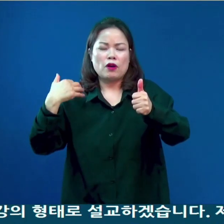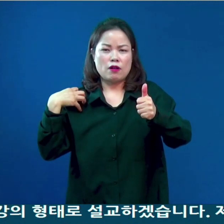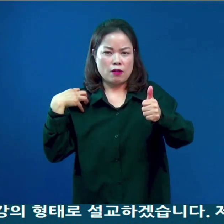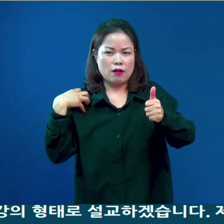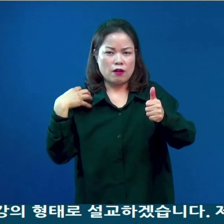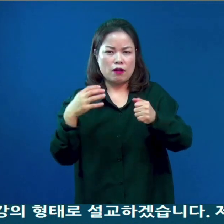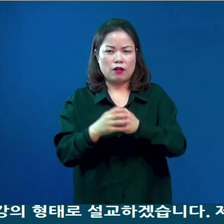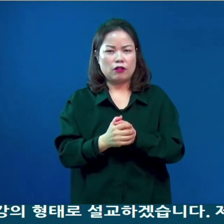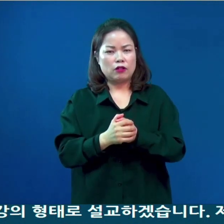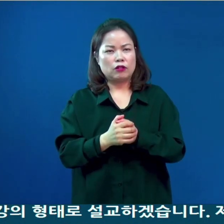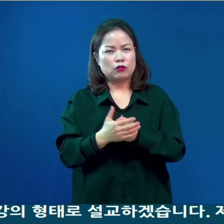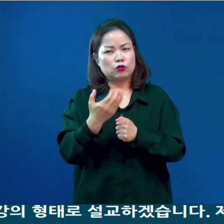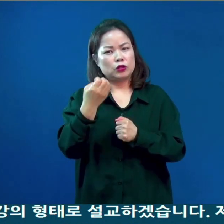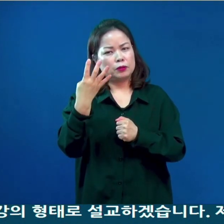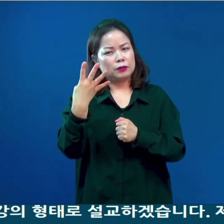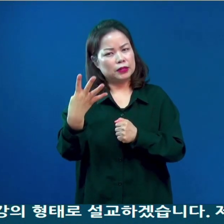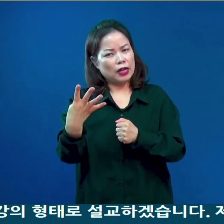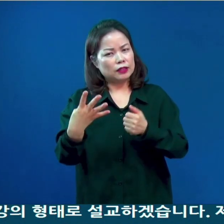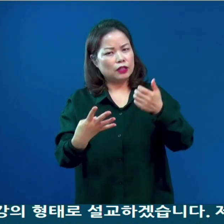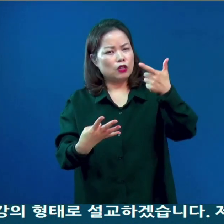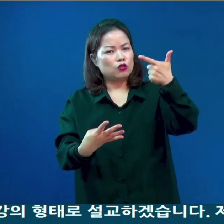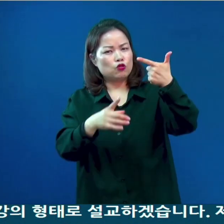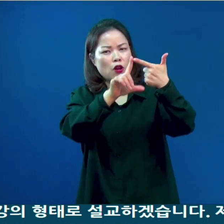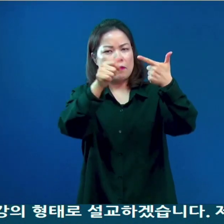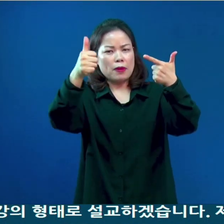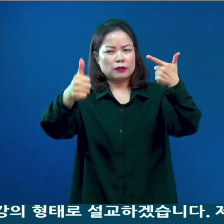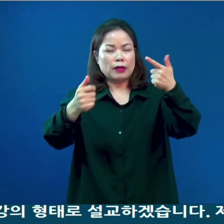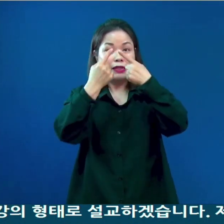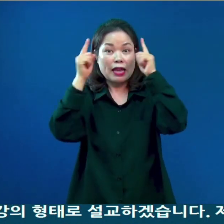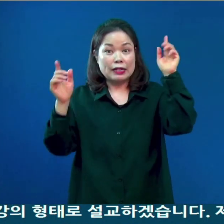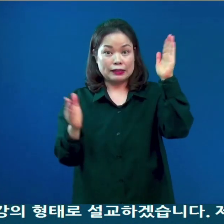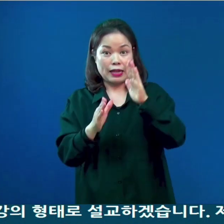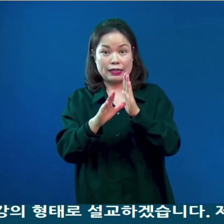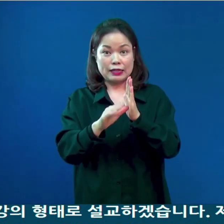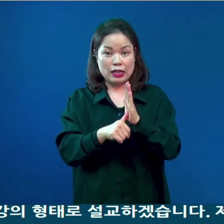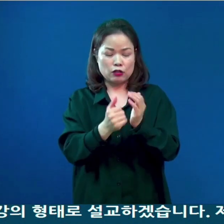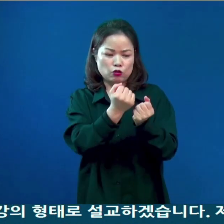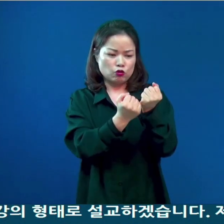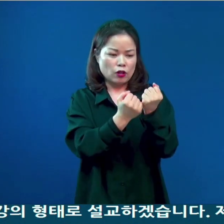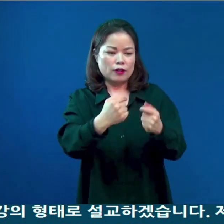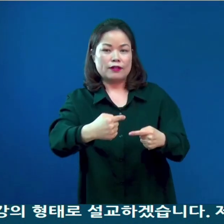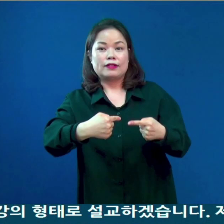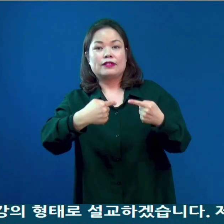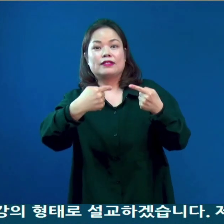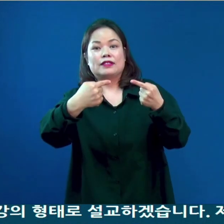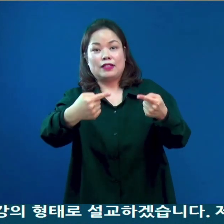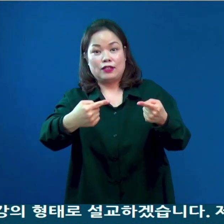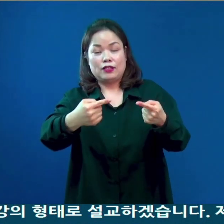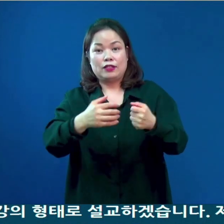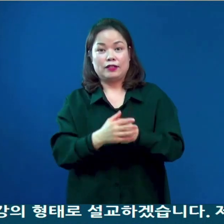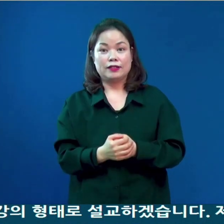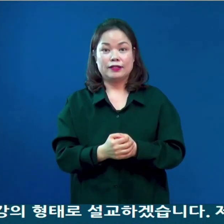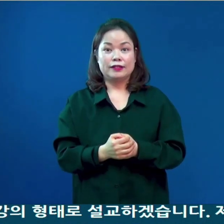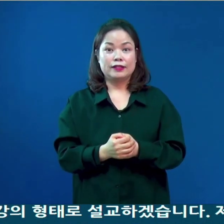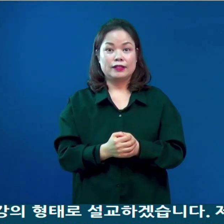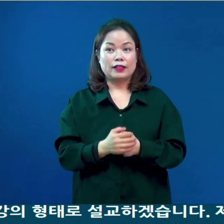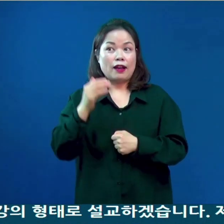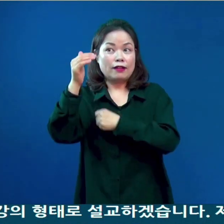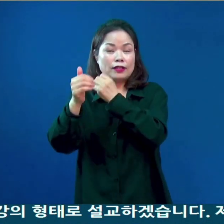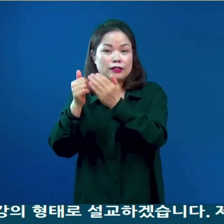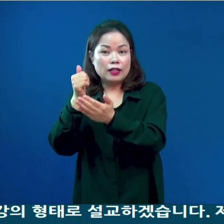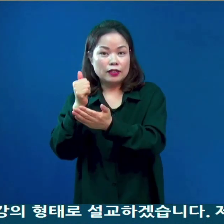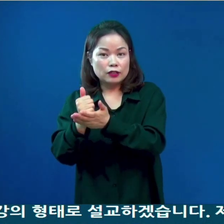마지막 주였습니다. 대학생 때였는데 그때 수련회를 갔습니다. 대학생 수련회를 갔는데